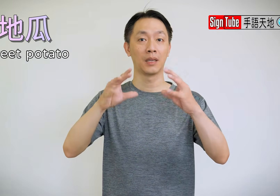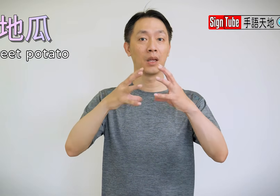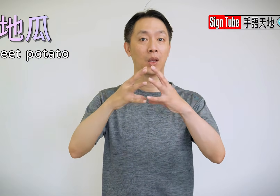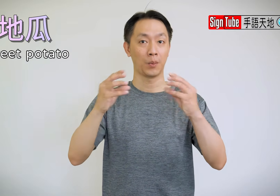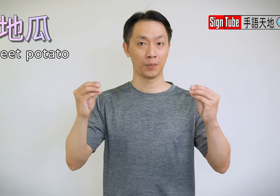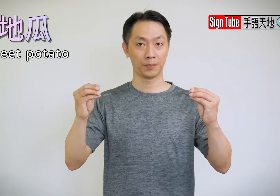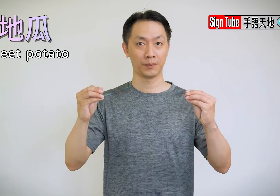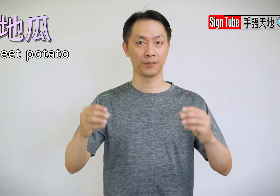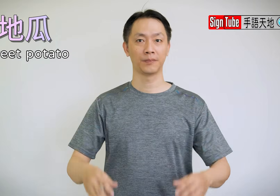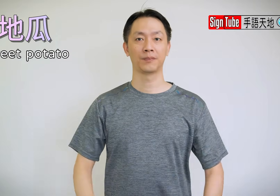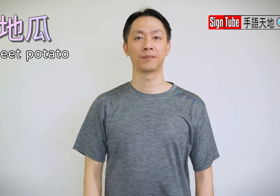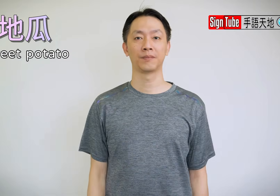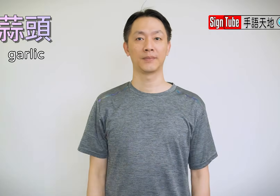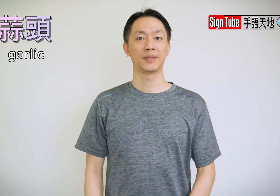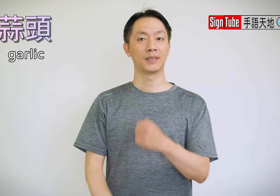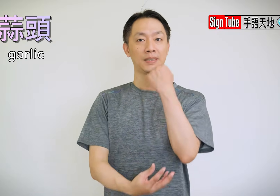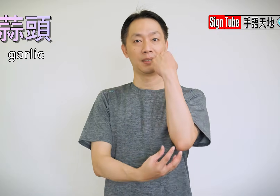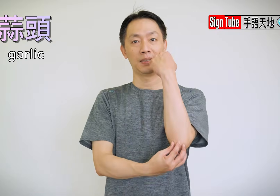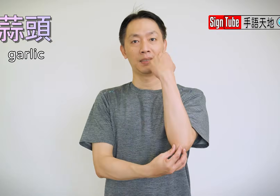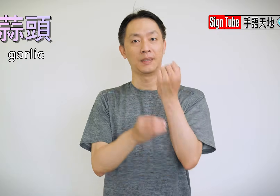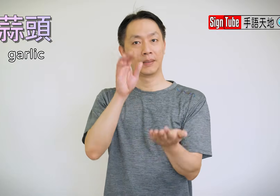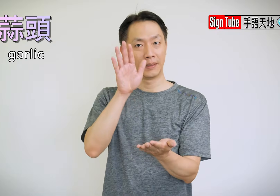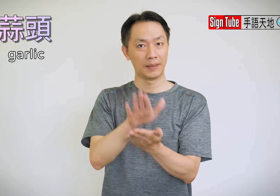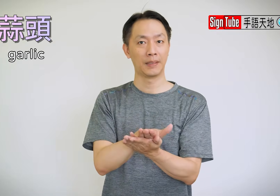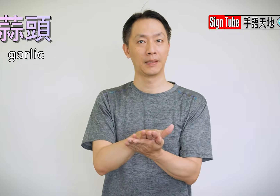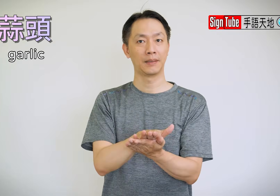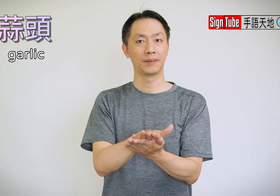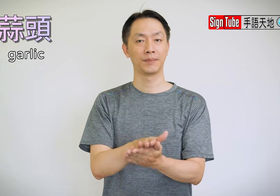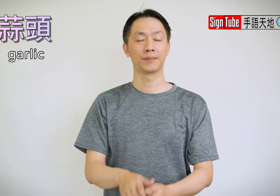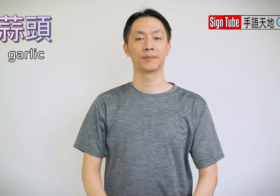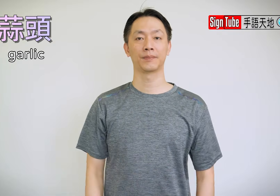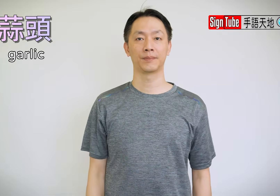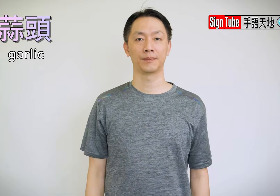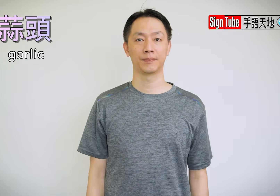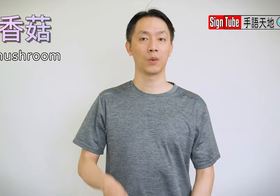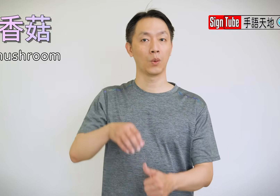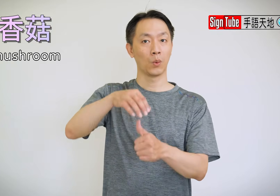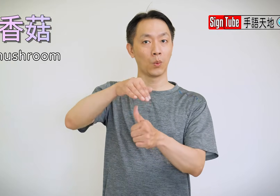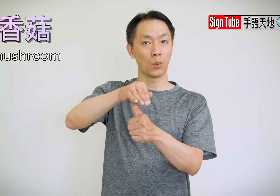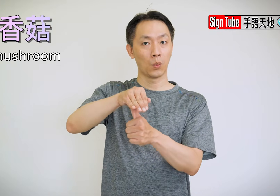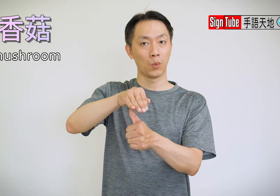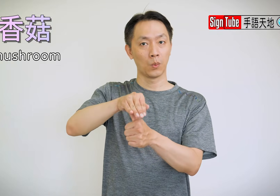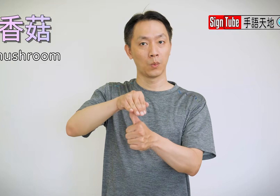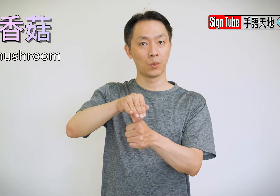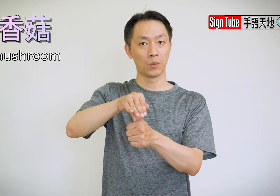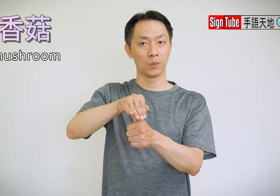地瓜、蒜头、香菇。